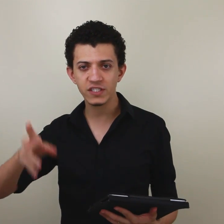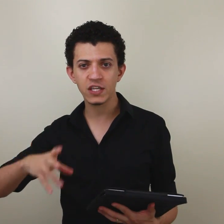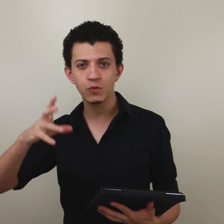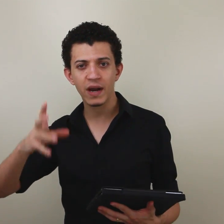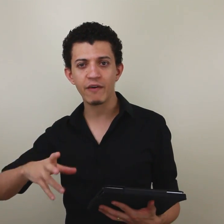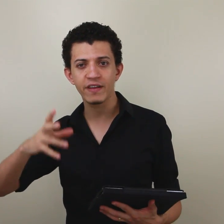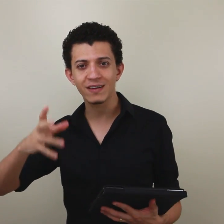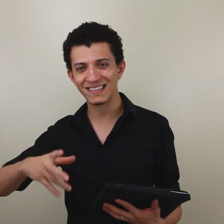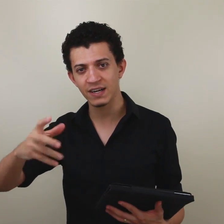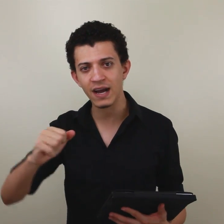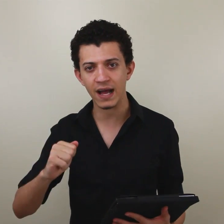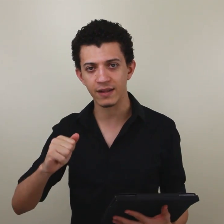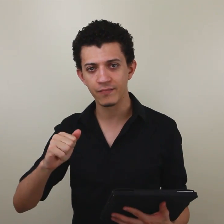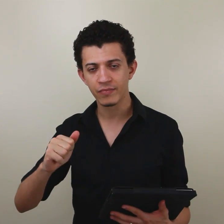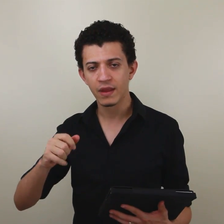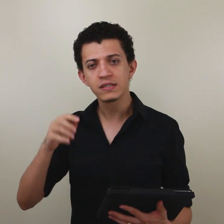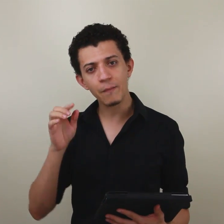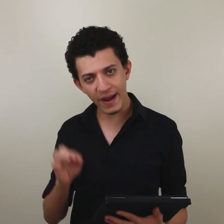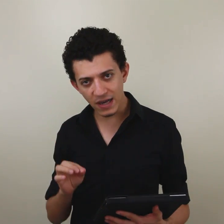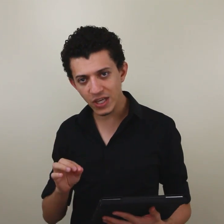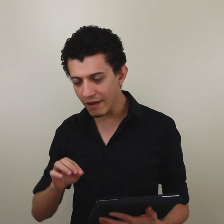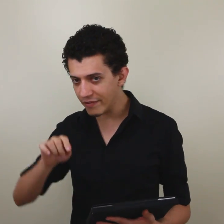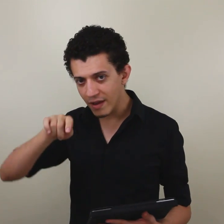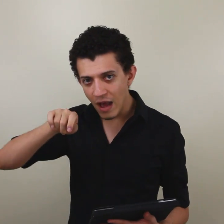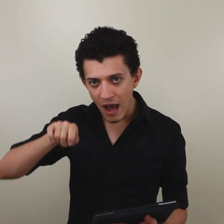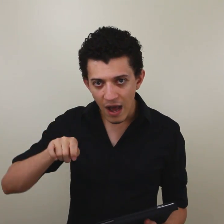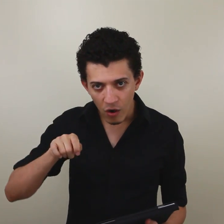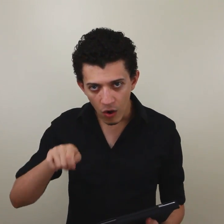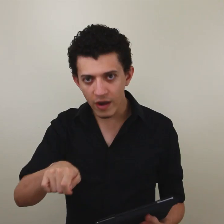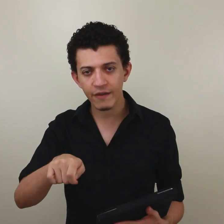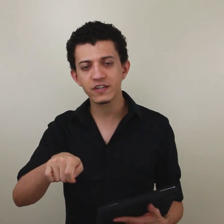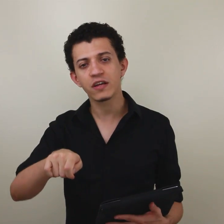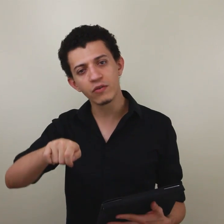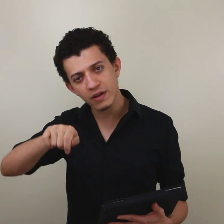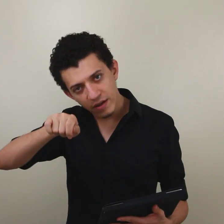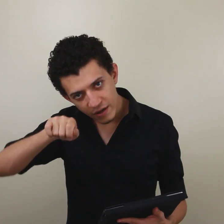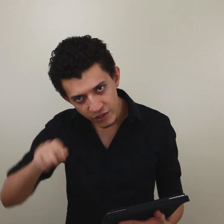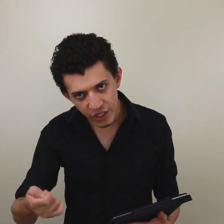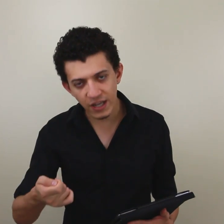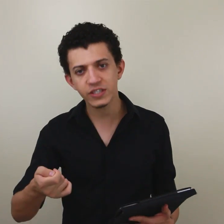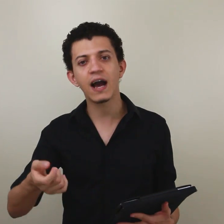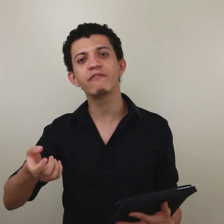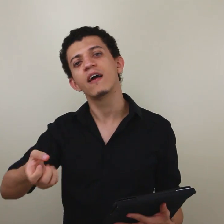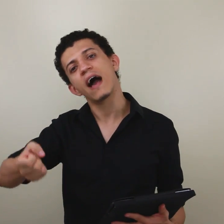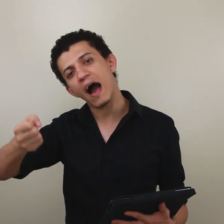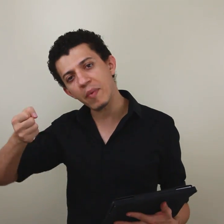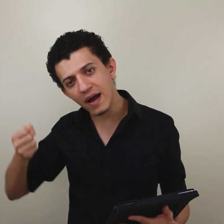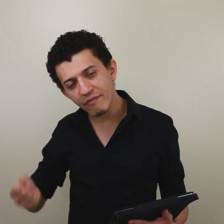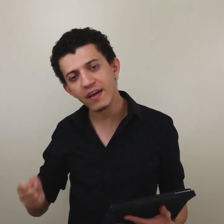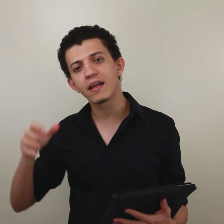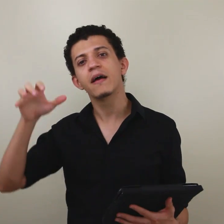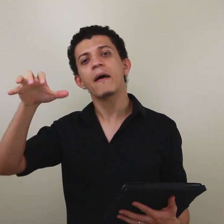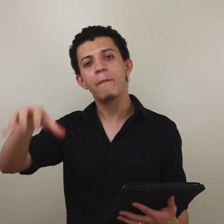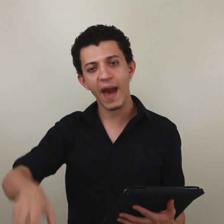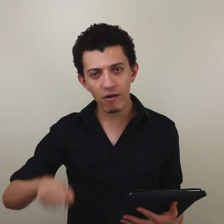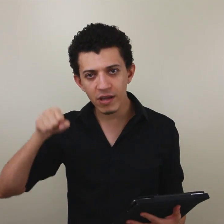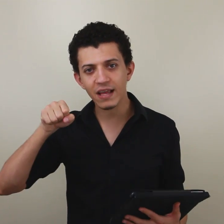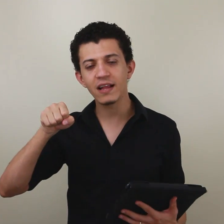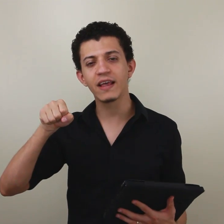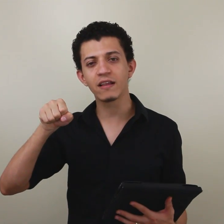dentro de uma gaveta que está trancada, você pega a chave, coloca na fechadura, gira a chave, abre a gaveta, pega o que está ali dentro,